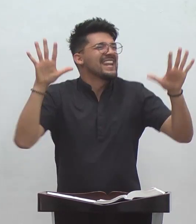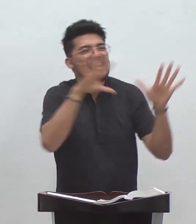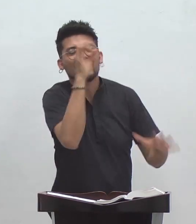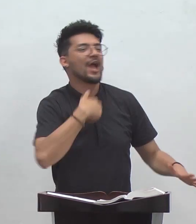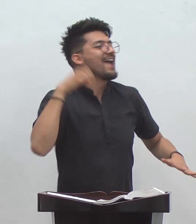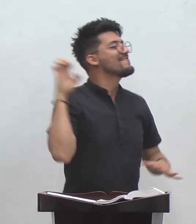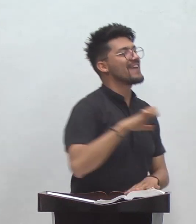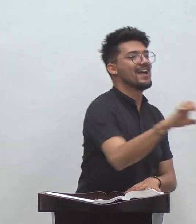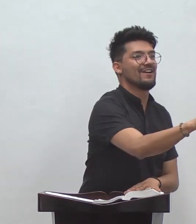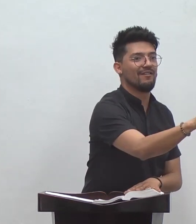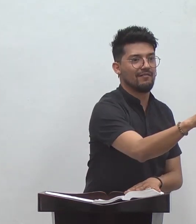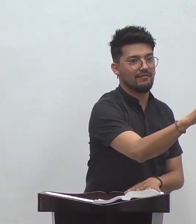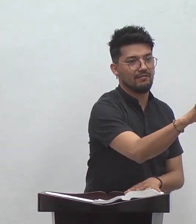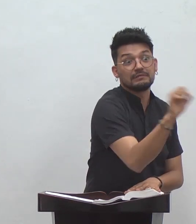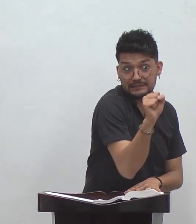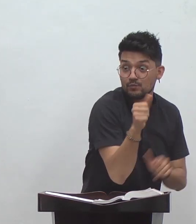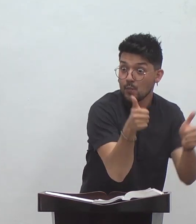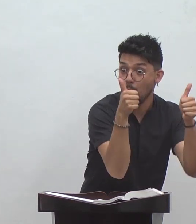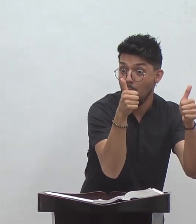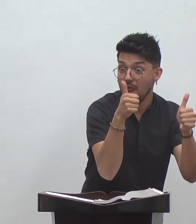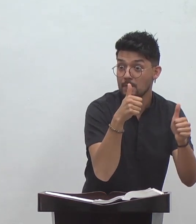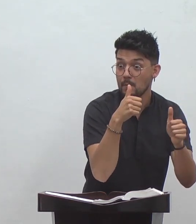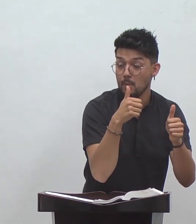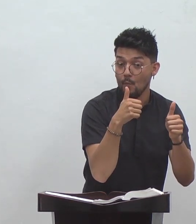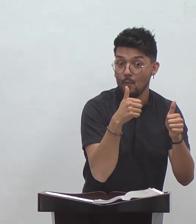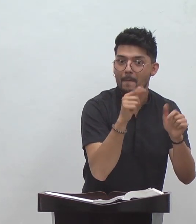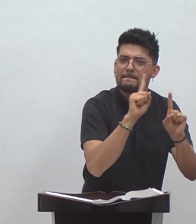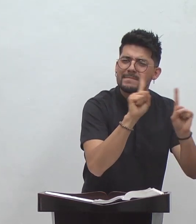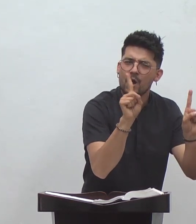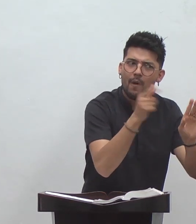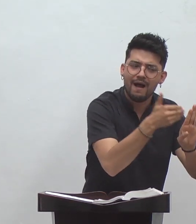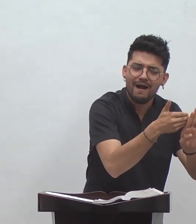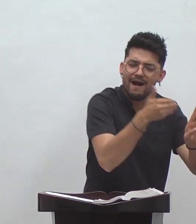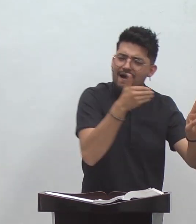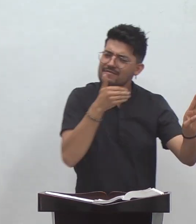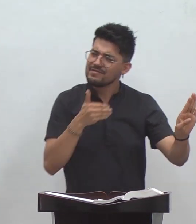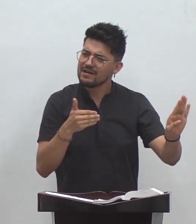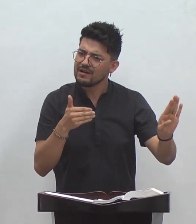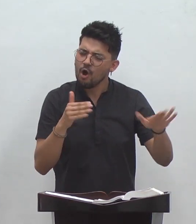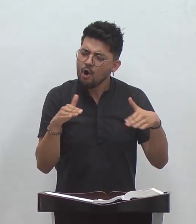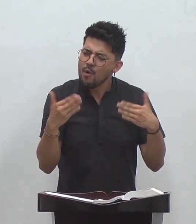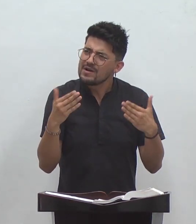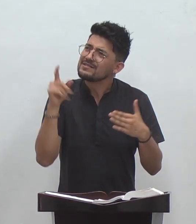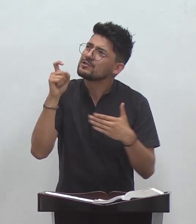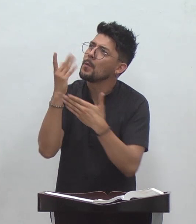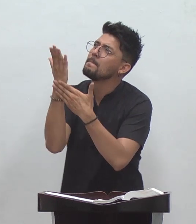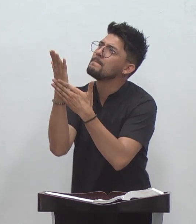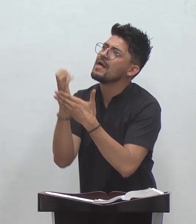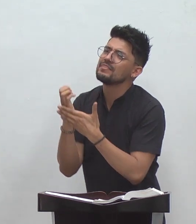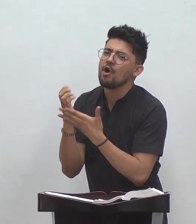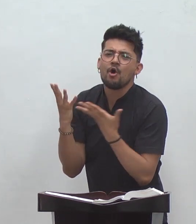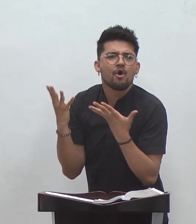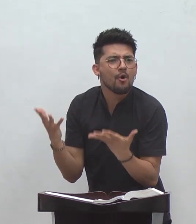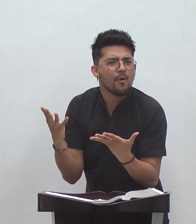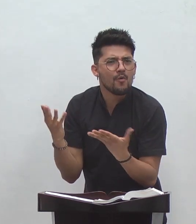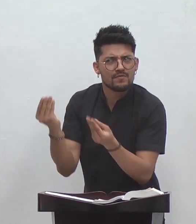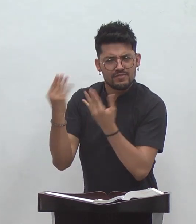puede hacerlo. Usted no puede ir y hablar lo que usted quiera. Muy buena la actitud, pero antes de eso, usted necesita pedir a